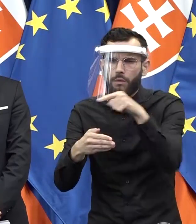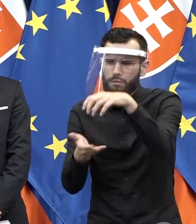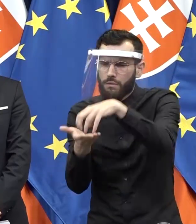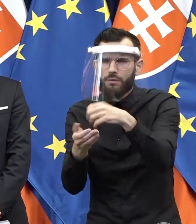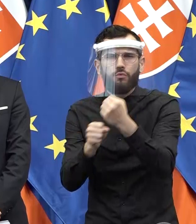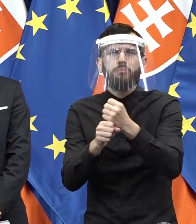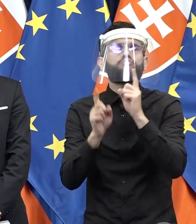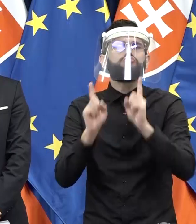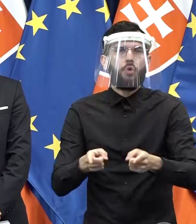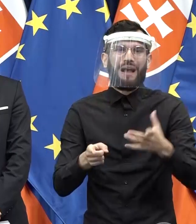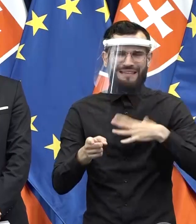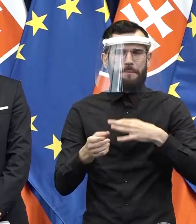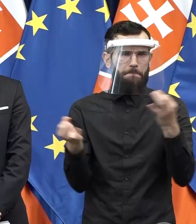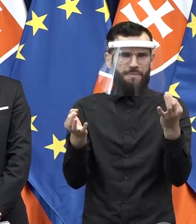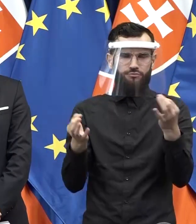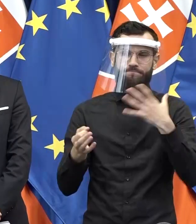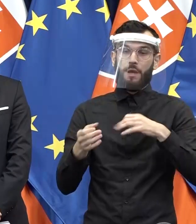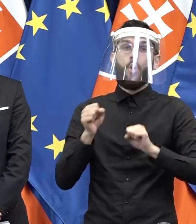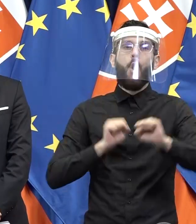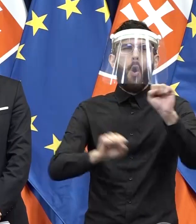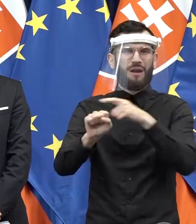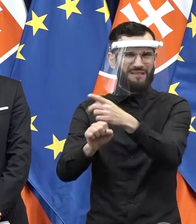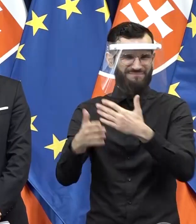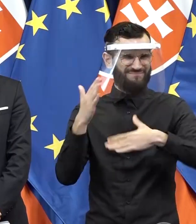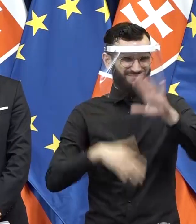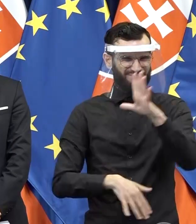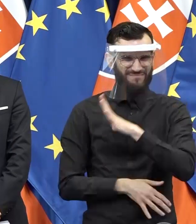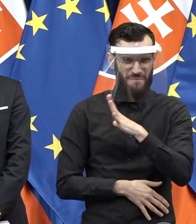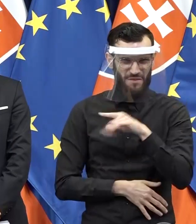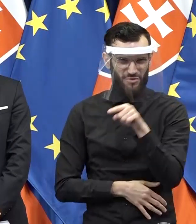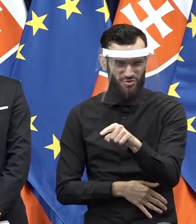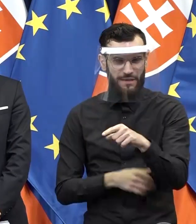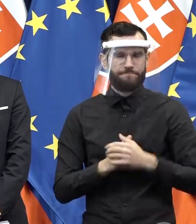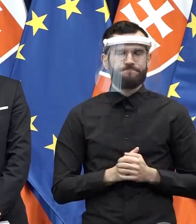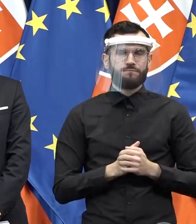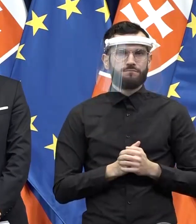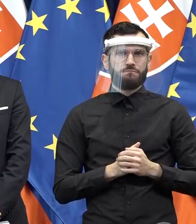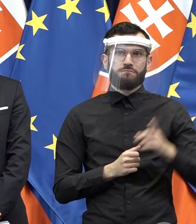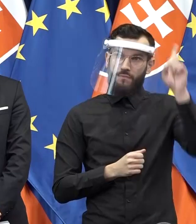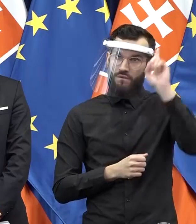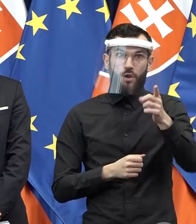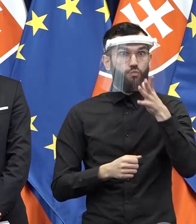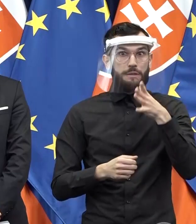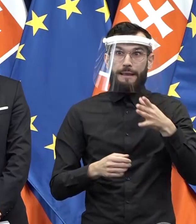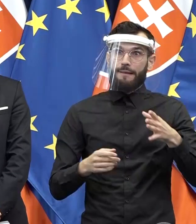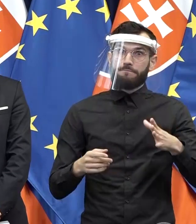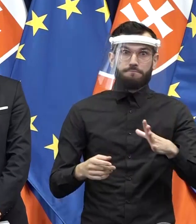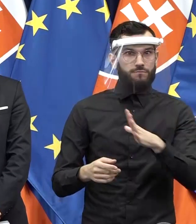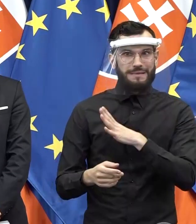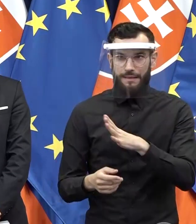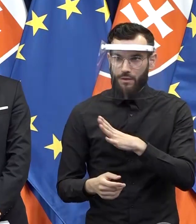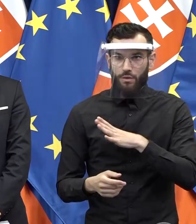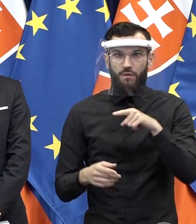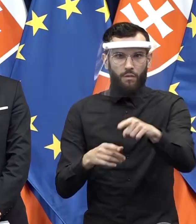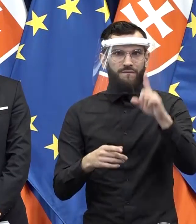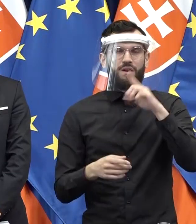Záujme toho, aby sme chránili tých najzraniteľnejších, lebo vieme, že keď by sme sa dostali do kritickej situácie vzhľadom na to,